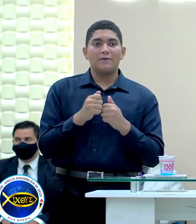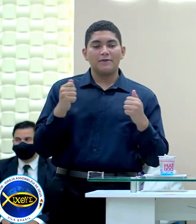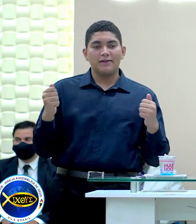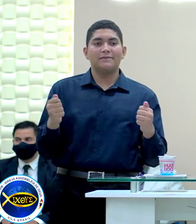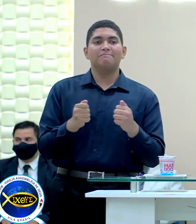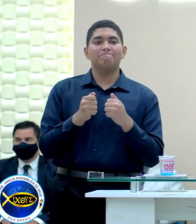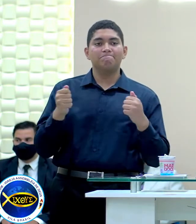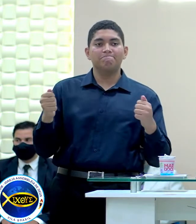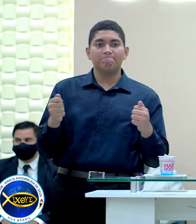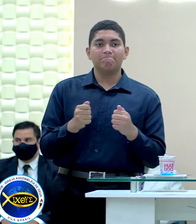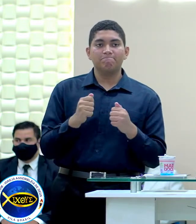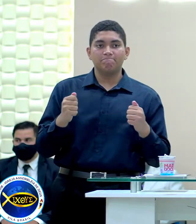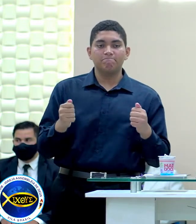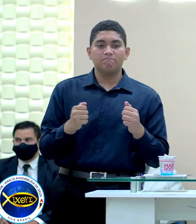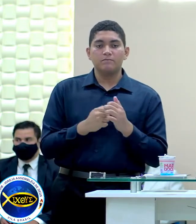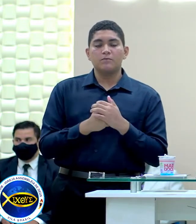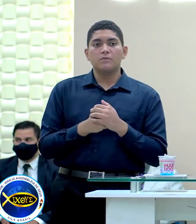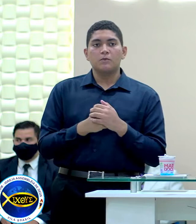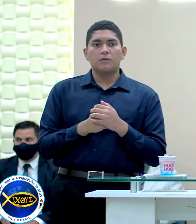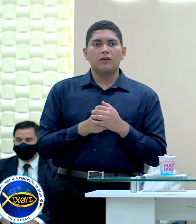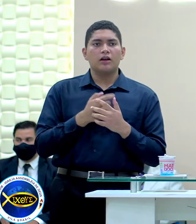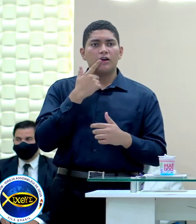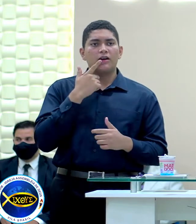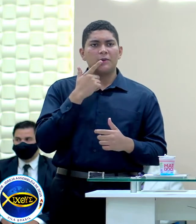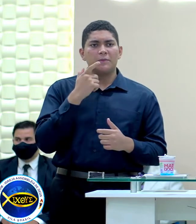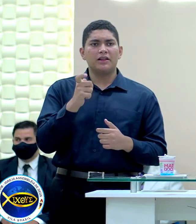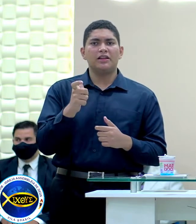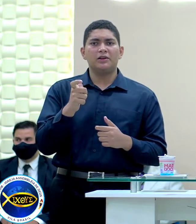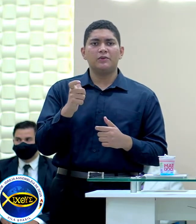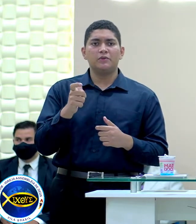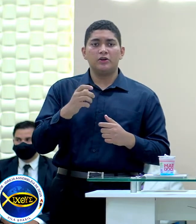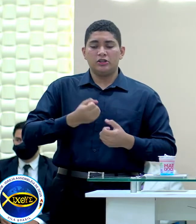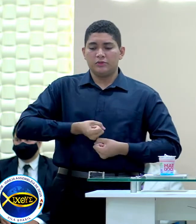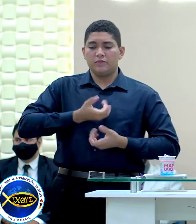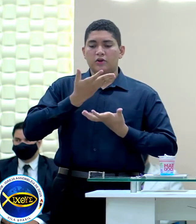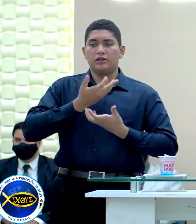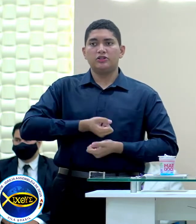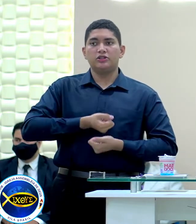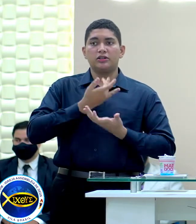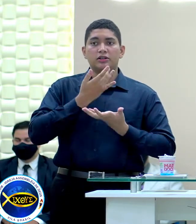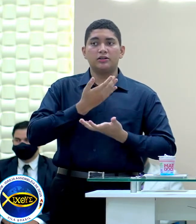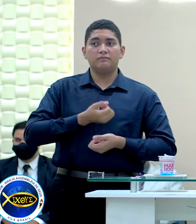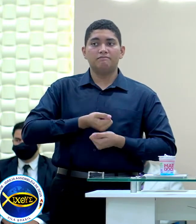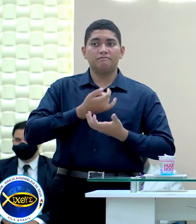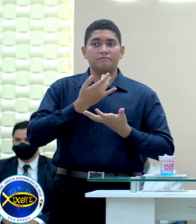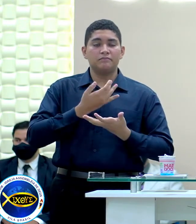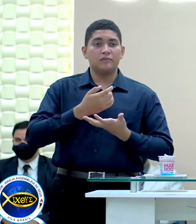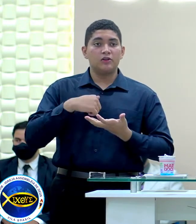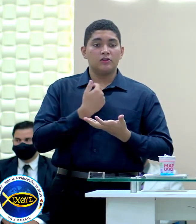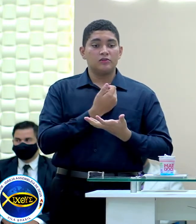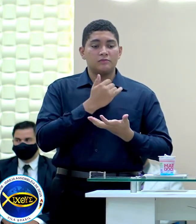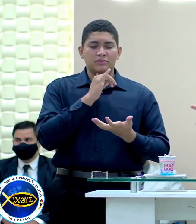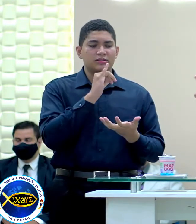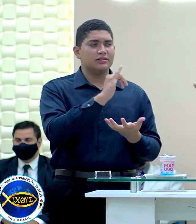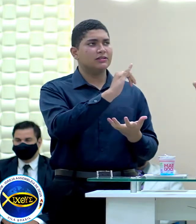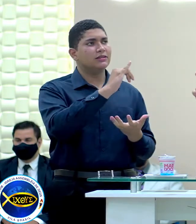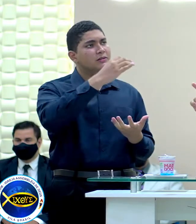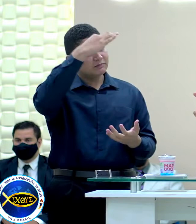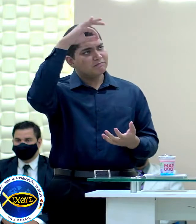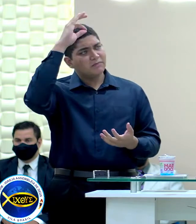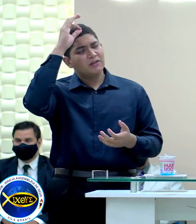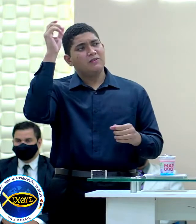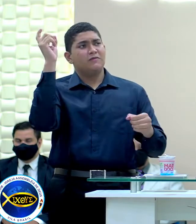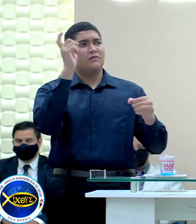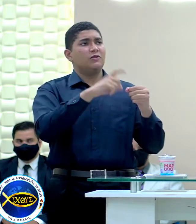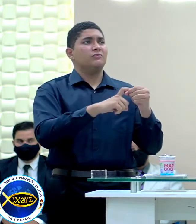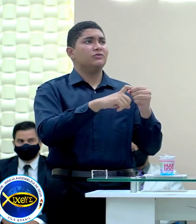aleluia. Numa linguagem poética, vamos dizer para o amigo do noivo: volte e diga para ele